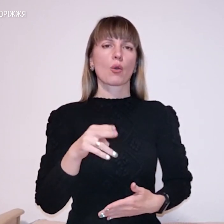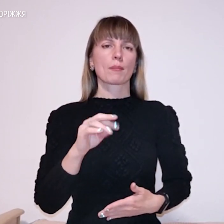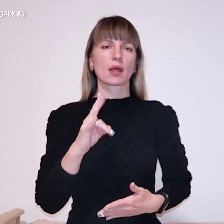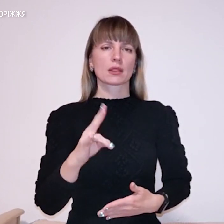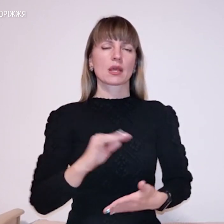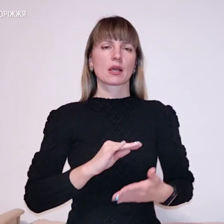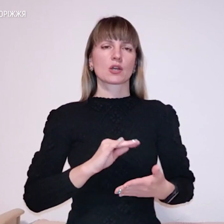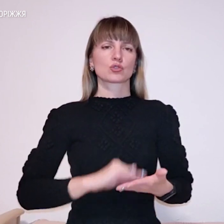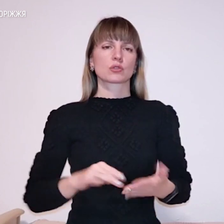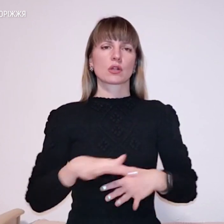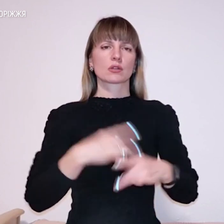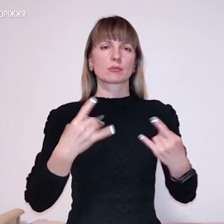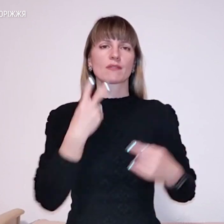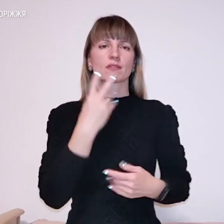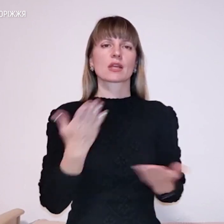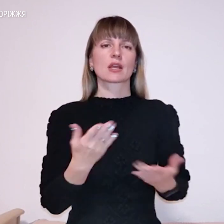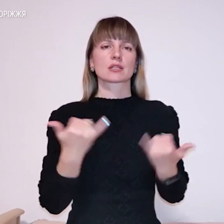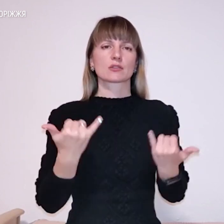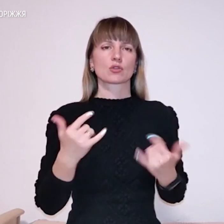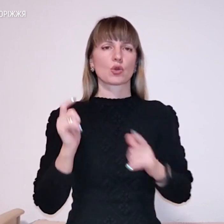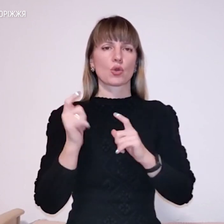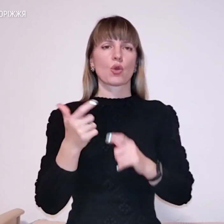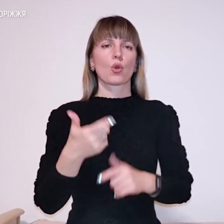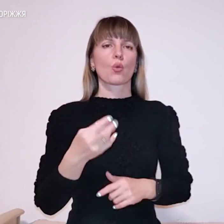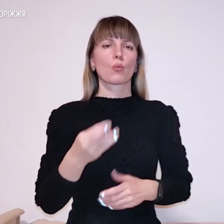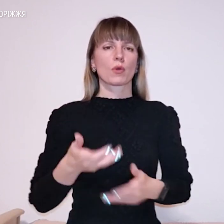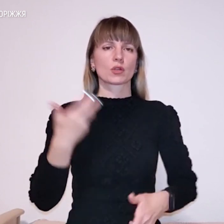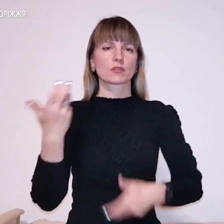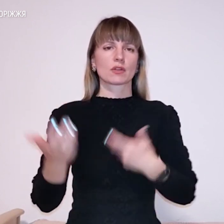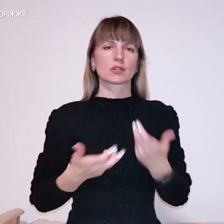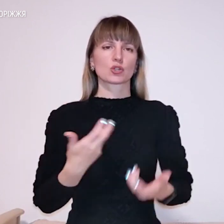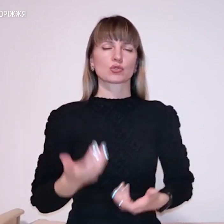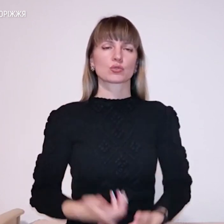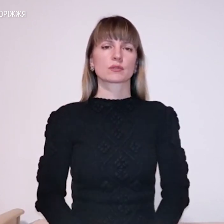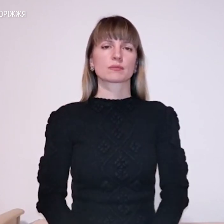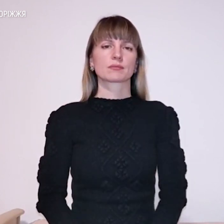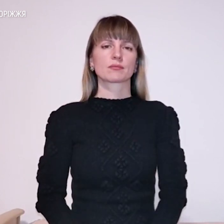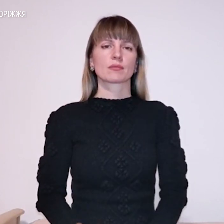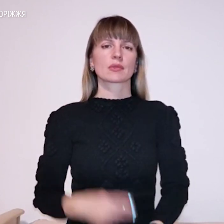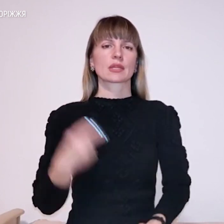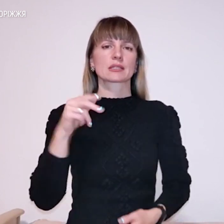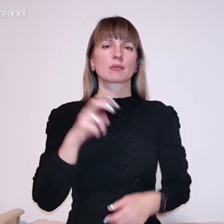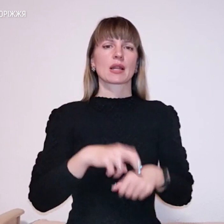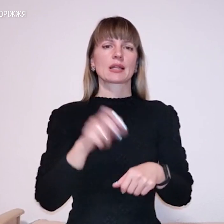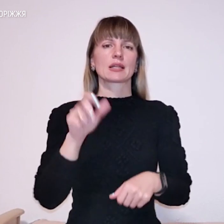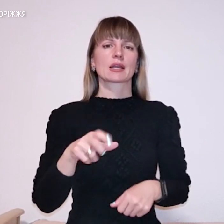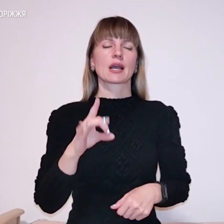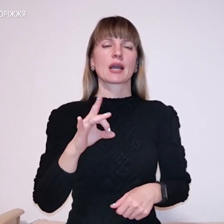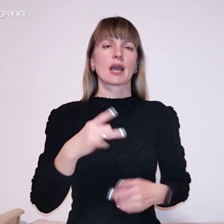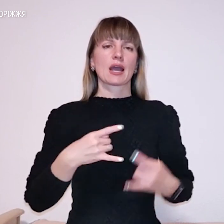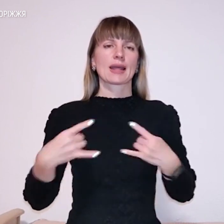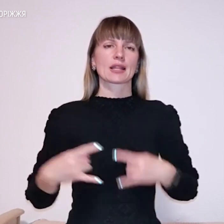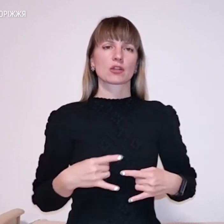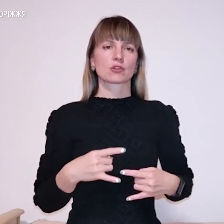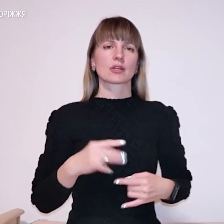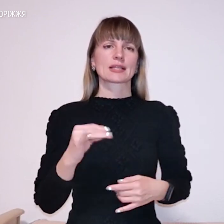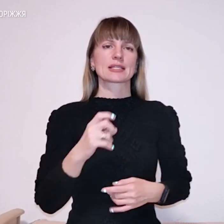Суспільного бачили, як сьогодні розвантажують гуманітарну допомогу. Запорізький лікар-рентгенолог із 10-річним